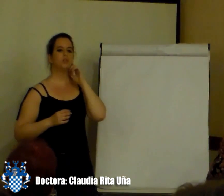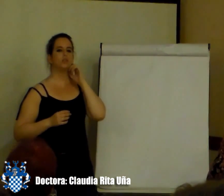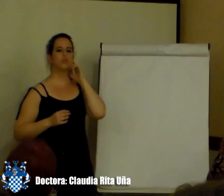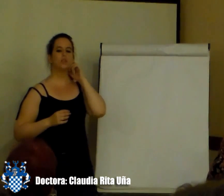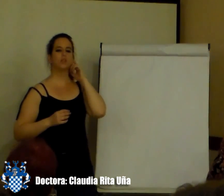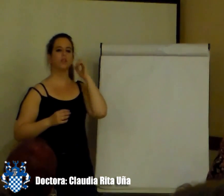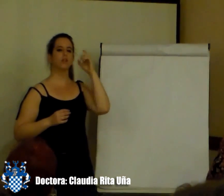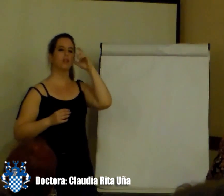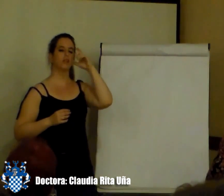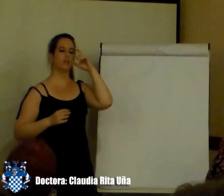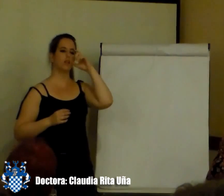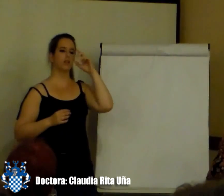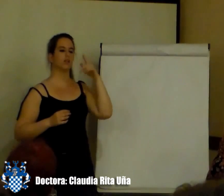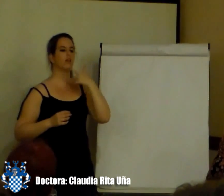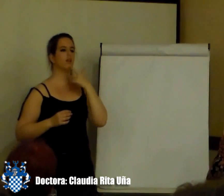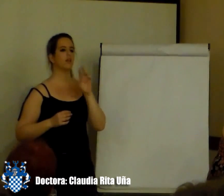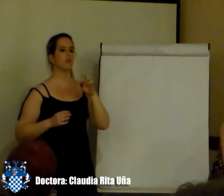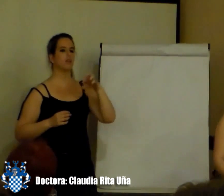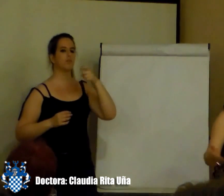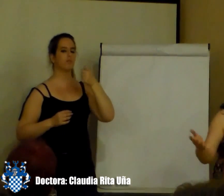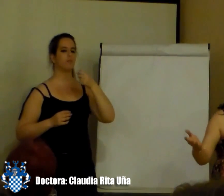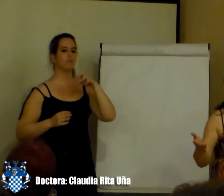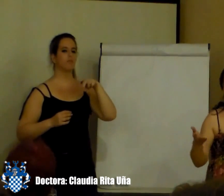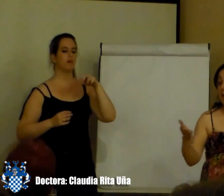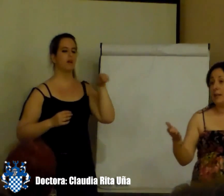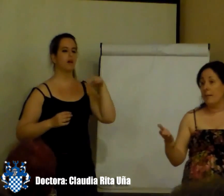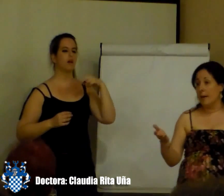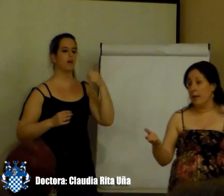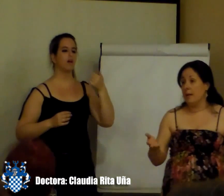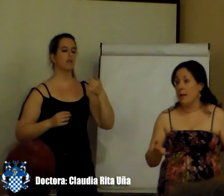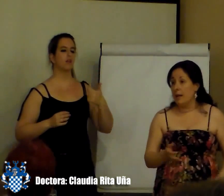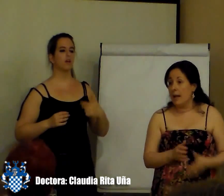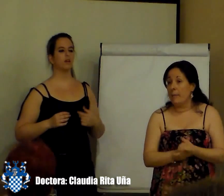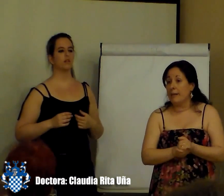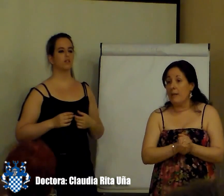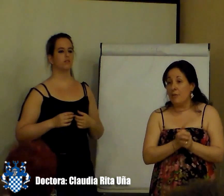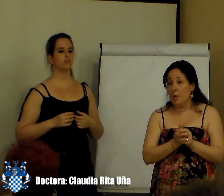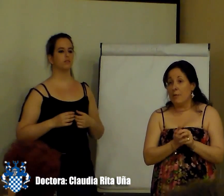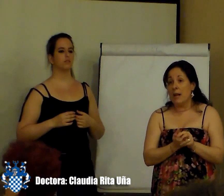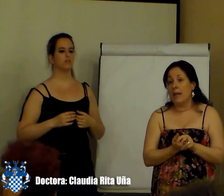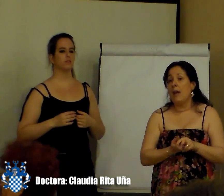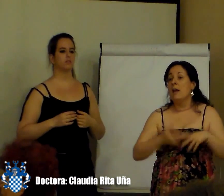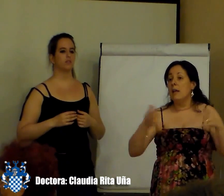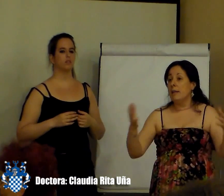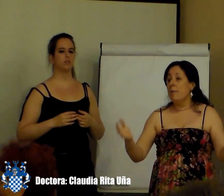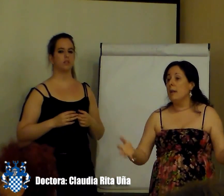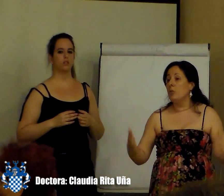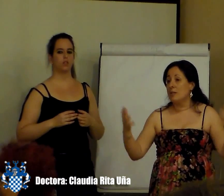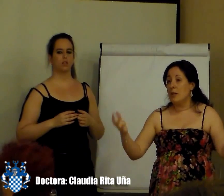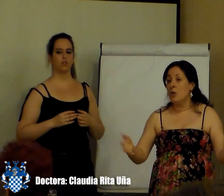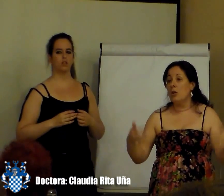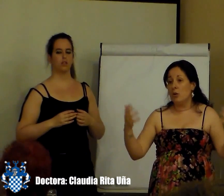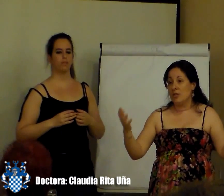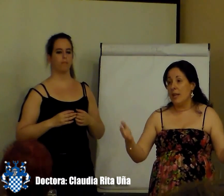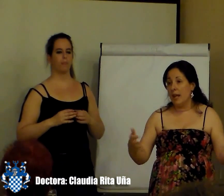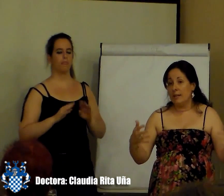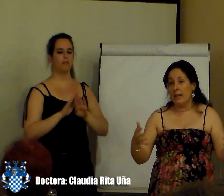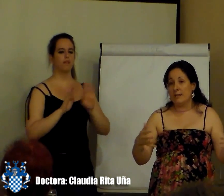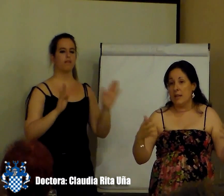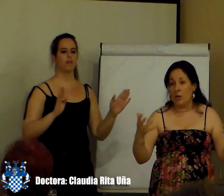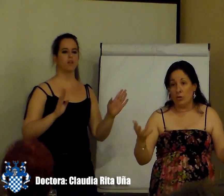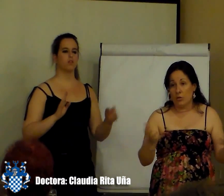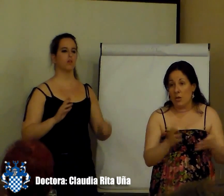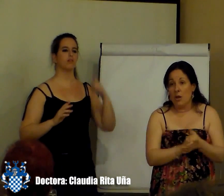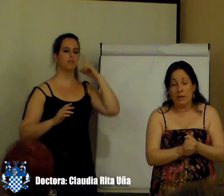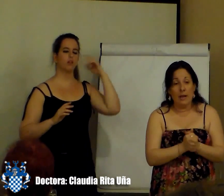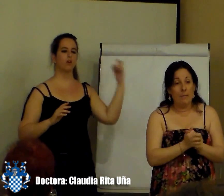se hace un curso online para los que sean terapeutas y que trabajen en la parte de fibromialgia. Está abierto a psicólogos, psiquiatras